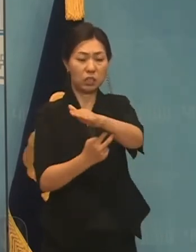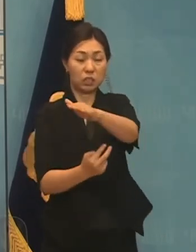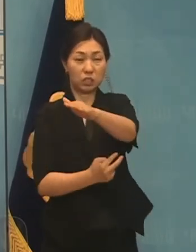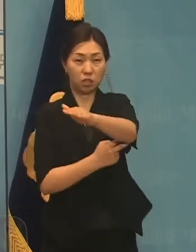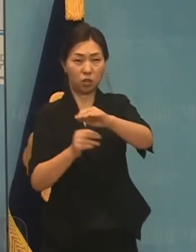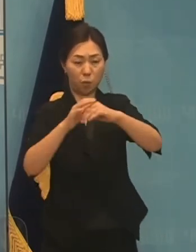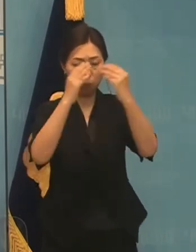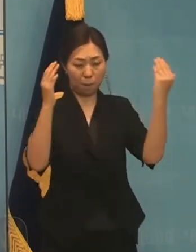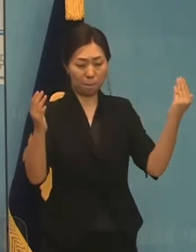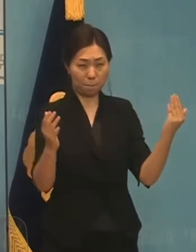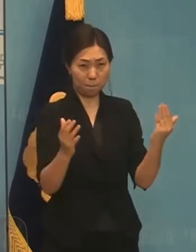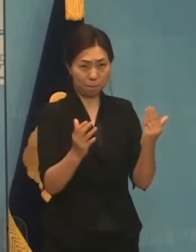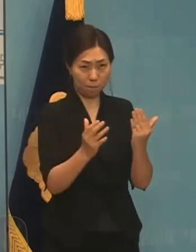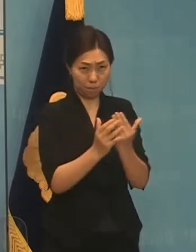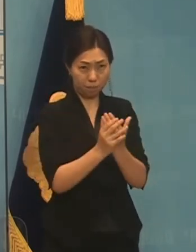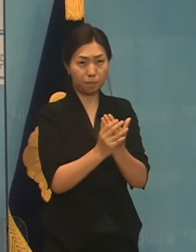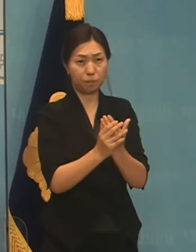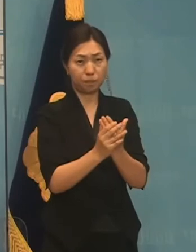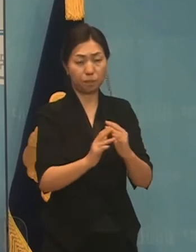완공하였습니다.